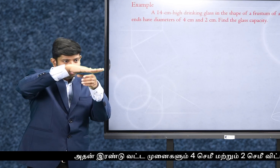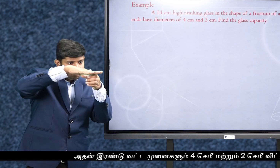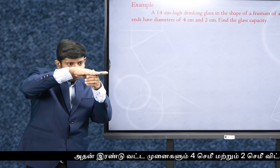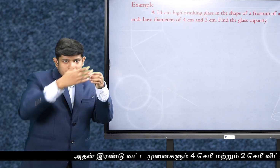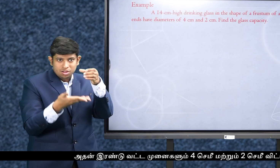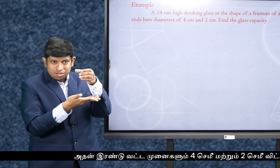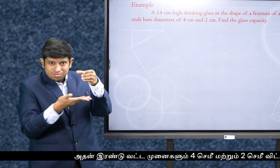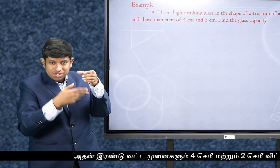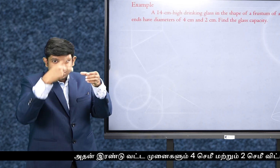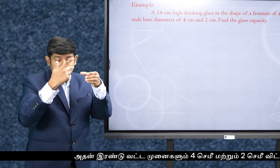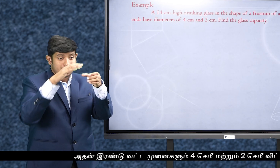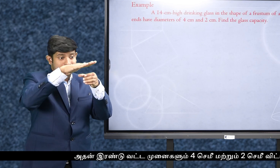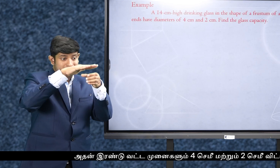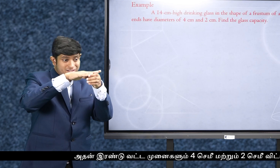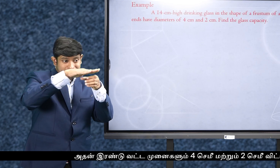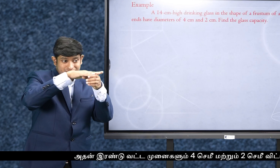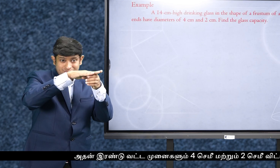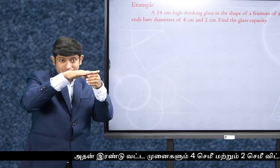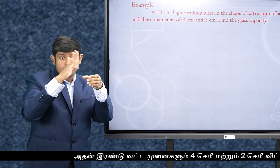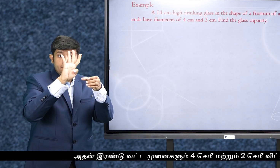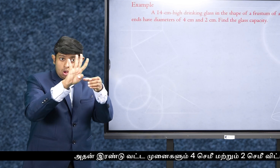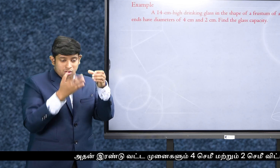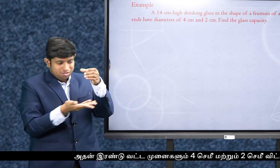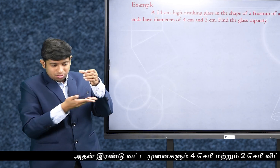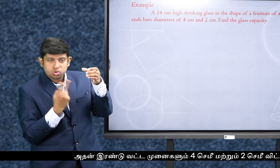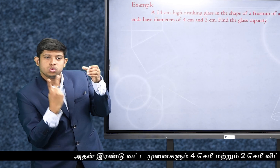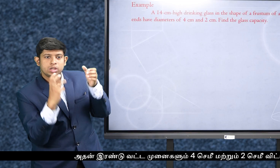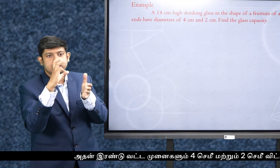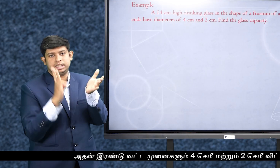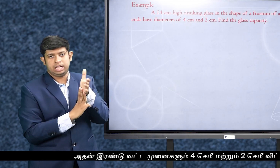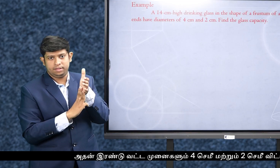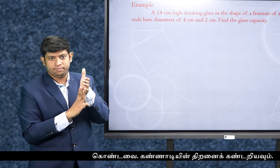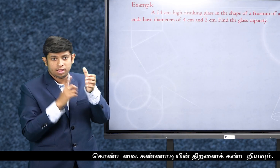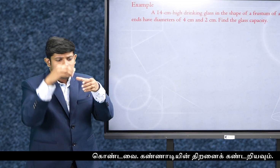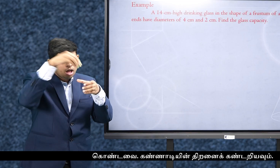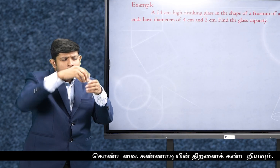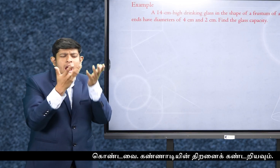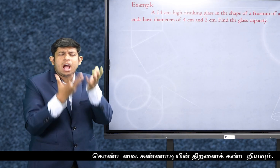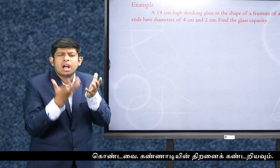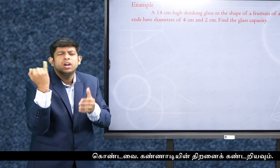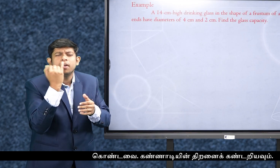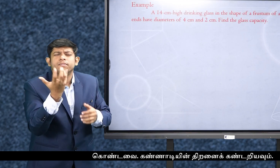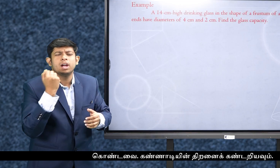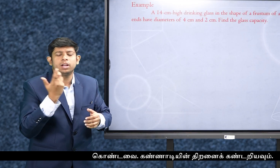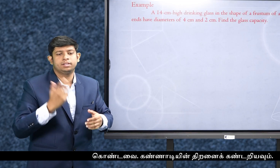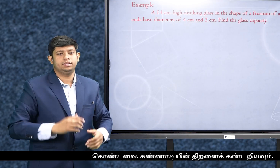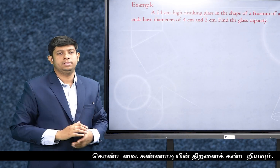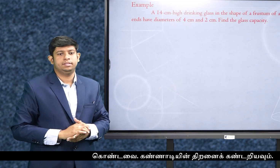வட்ட முனைகளும் 4 சென்டிமீட்டர் மற்றும் 2 சென்டிமீட்டர் விட்டம் கொண்டவை. கண்ணாடியின் திறனை